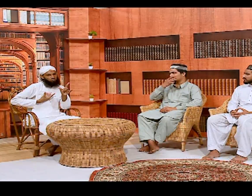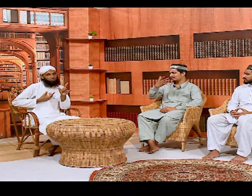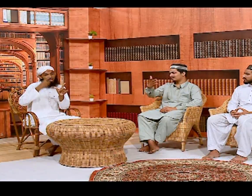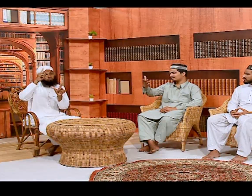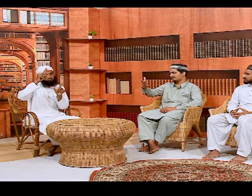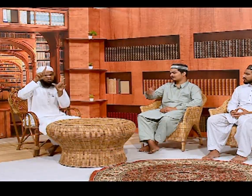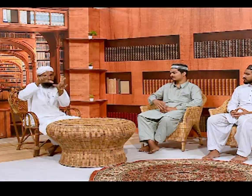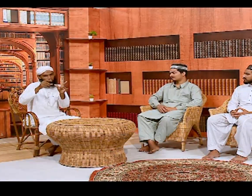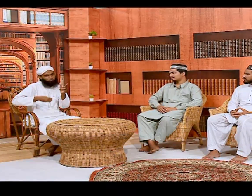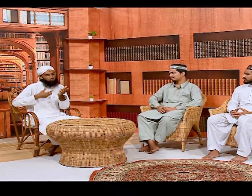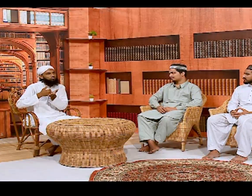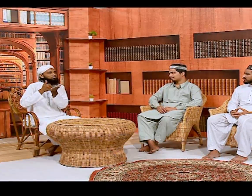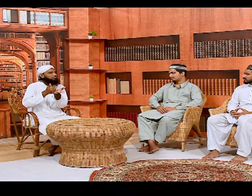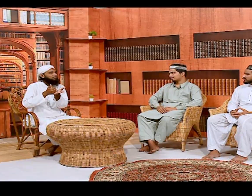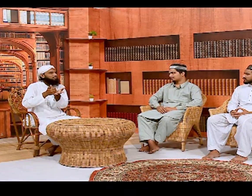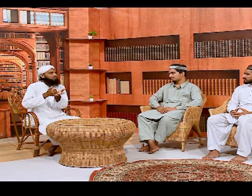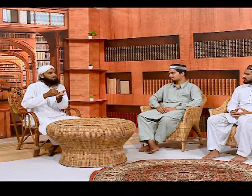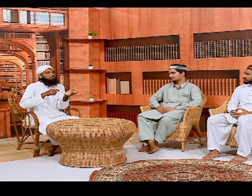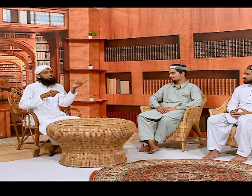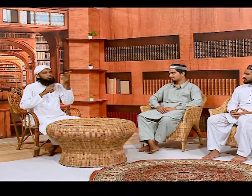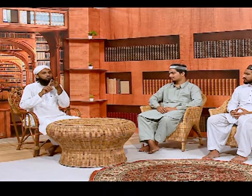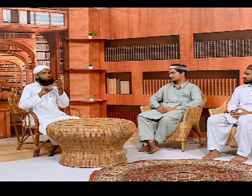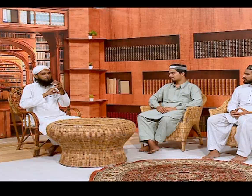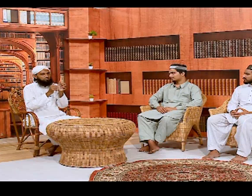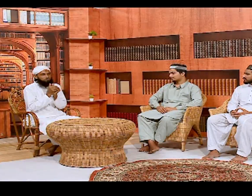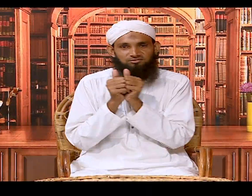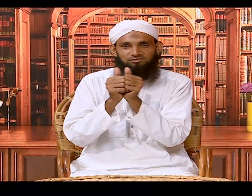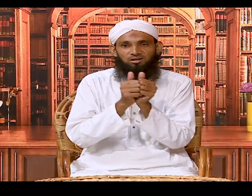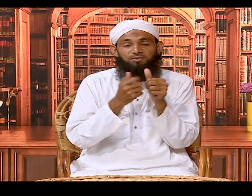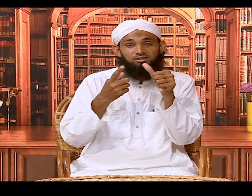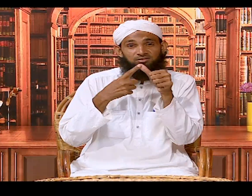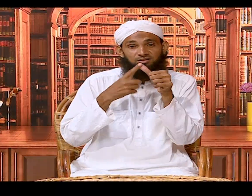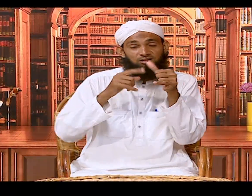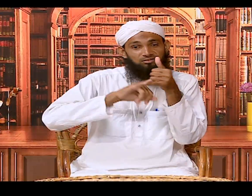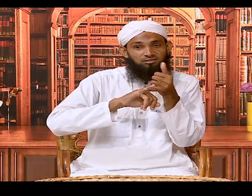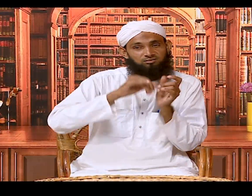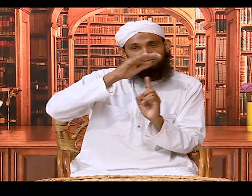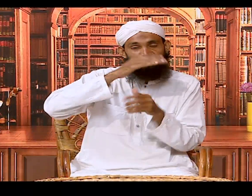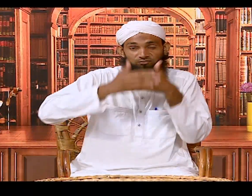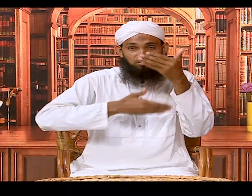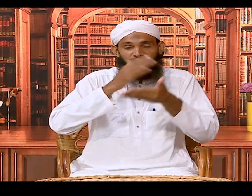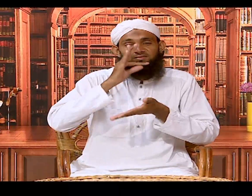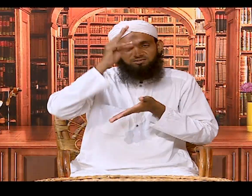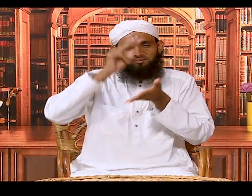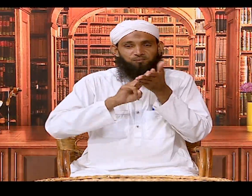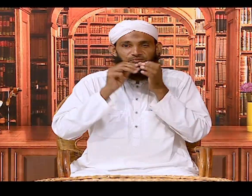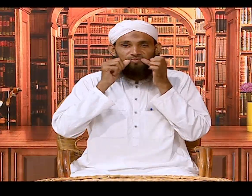راضی ہو جا۔ حضرت ابو سعید خدری رضی اللہ عنہ فرماتے ہیں میں نے پیارے آقا مدینے والے مصطفیٰ صلی اللہ